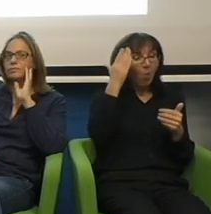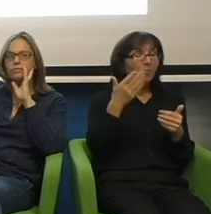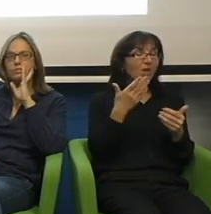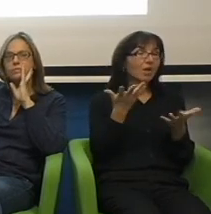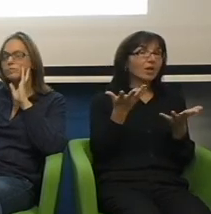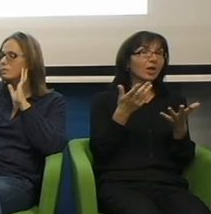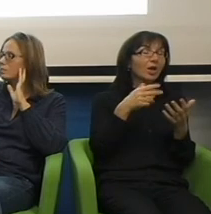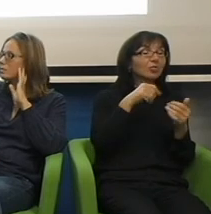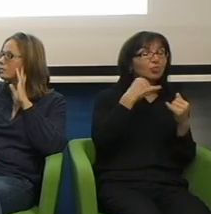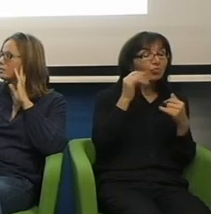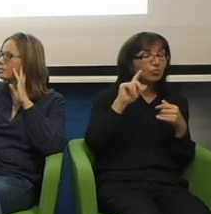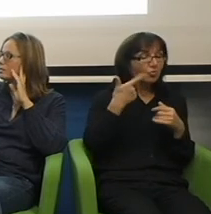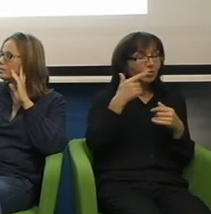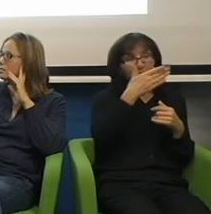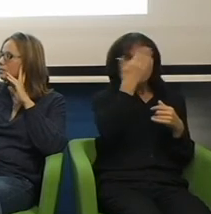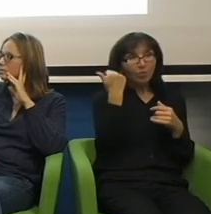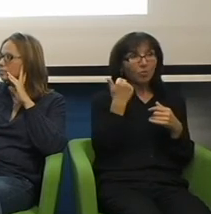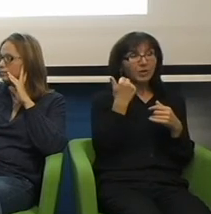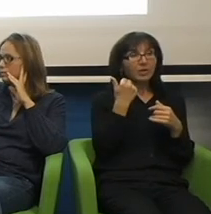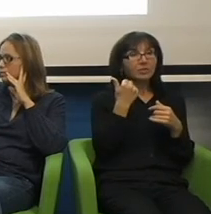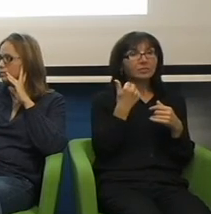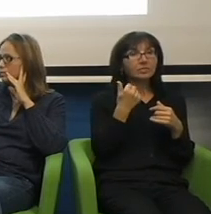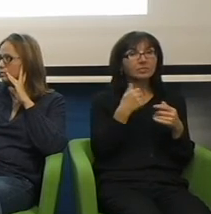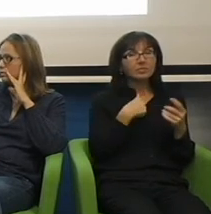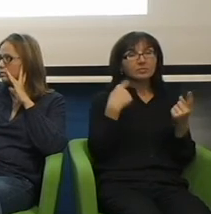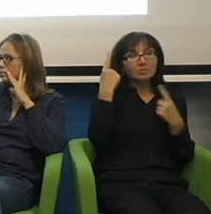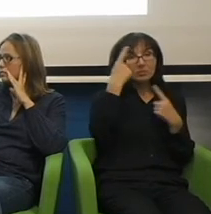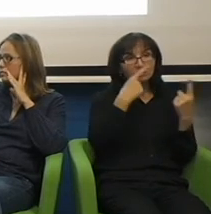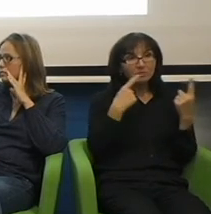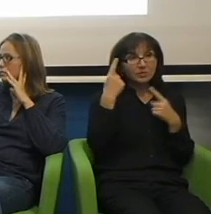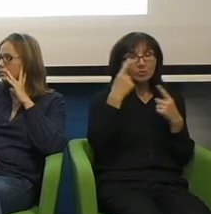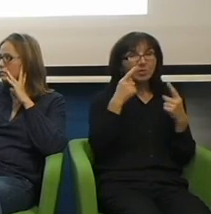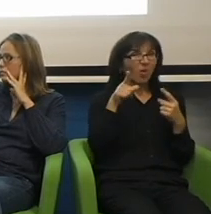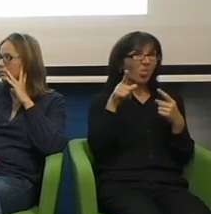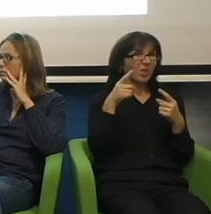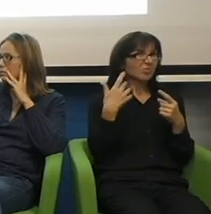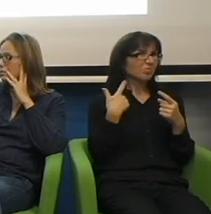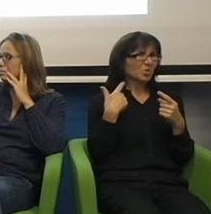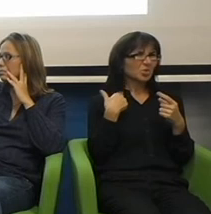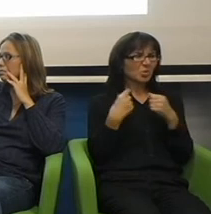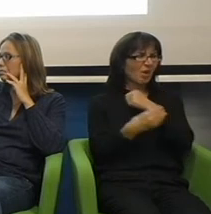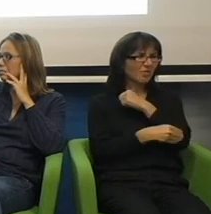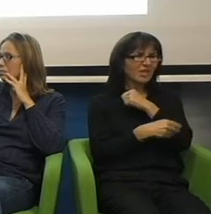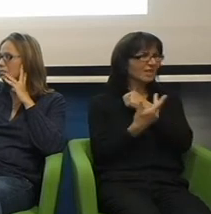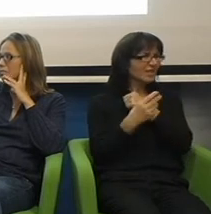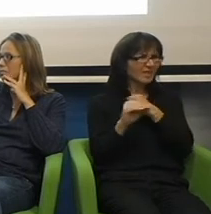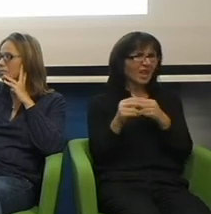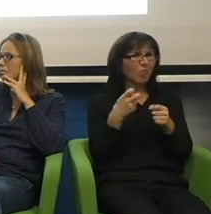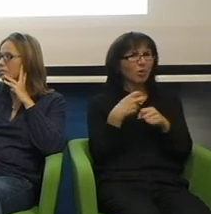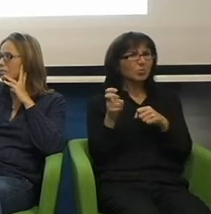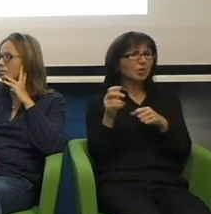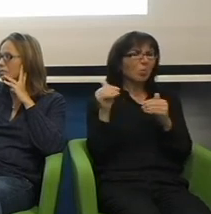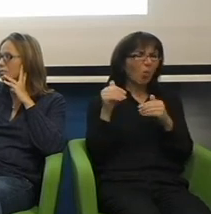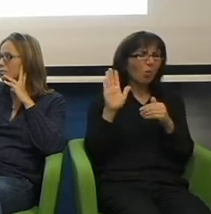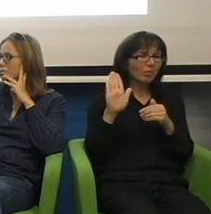umiejętności, jeden nie umie. Ja bym nie nadużywał sytuacji, że żyła w nędzy, albo że odrzuciła, albo że mogła mieć, bo to nie było